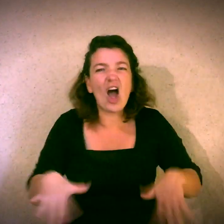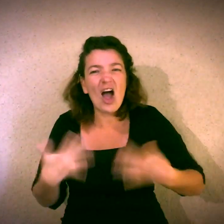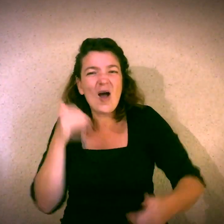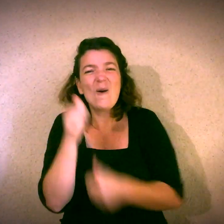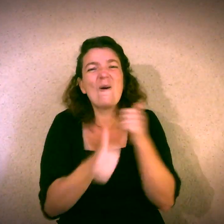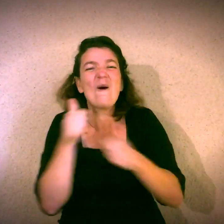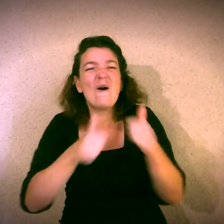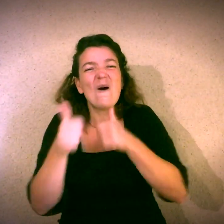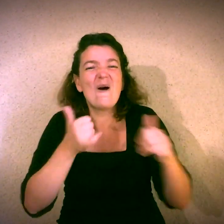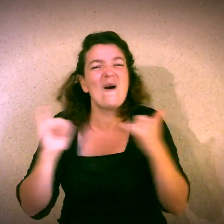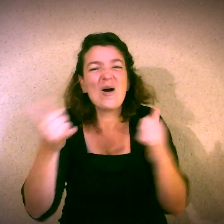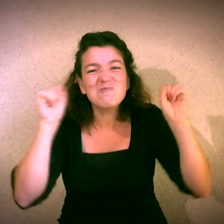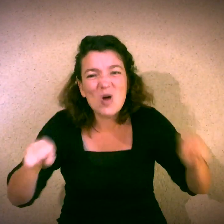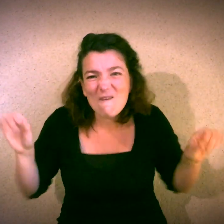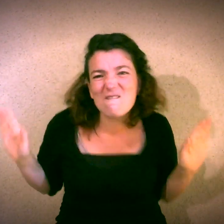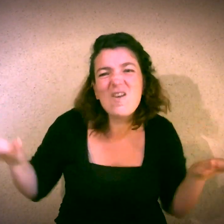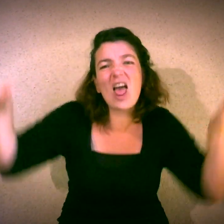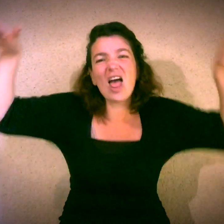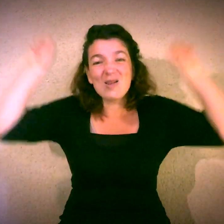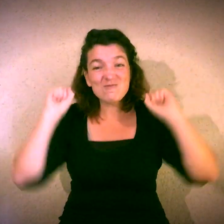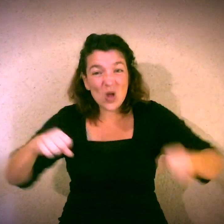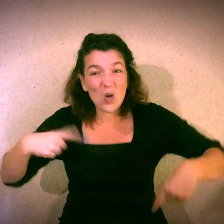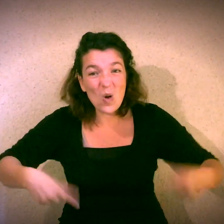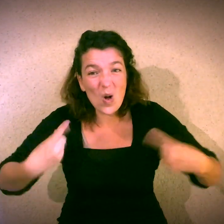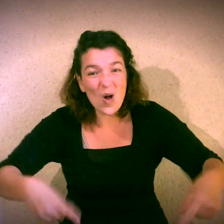en tout ce qui roule et vole.